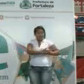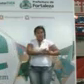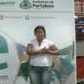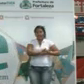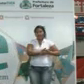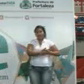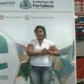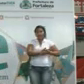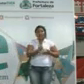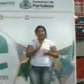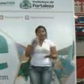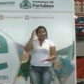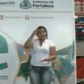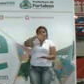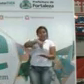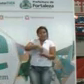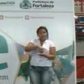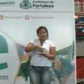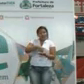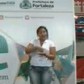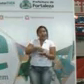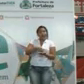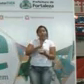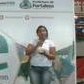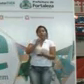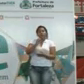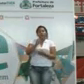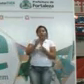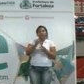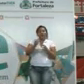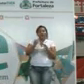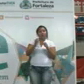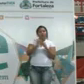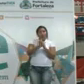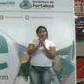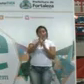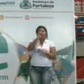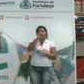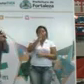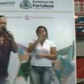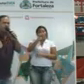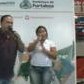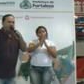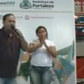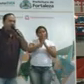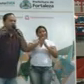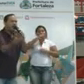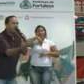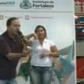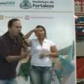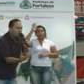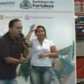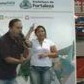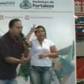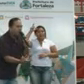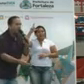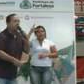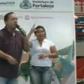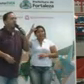E encerra com um Pai Nosso para o diabo, litanias a Satã, glória e louvor a ti, ó Satã. É